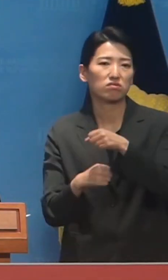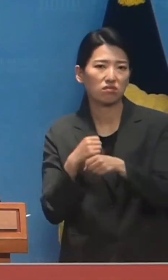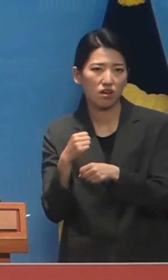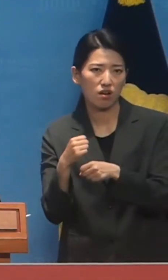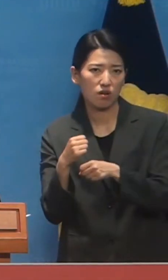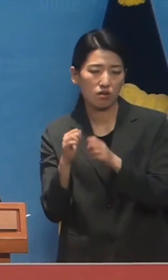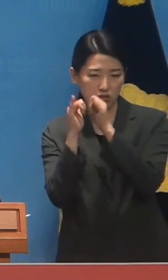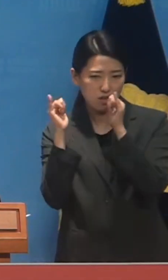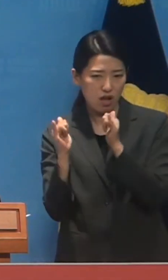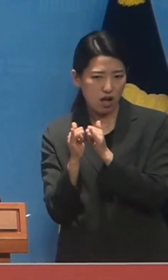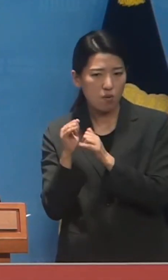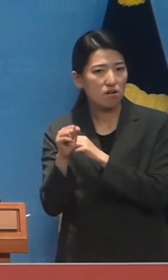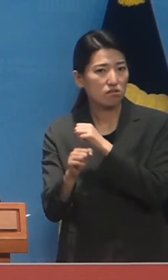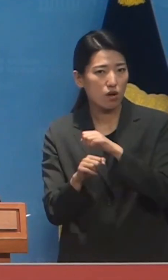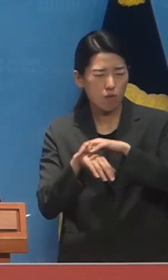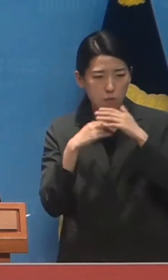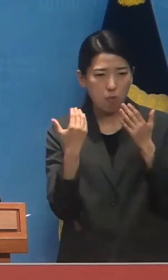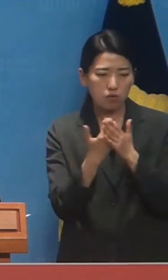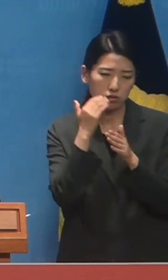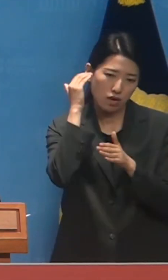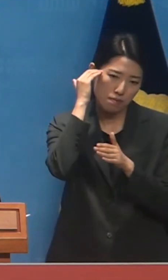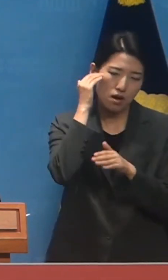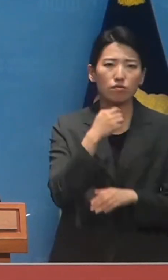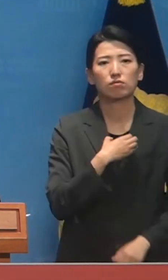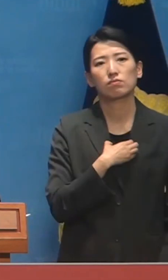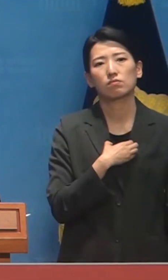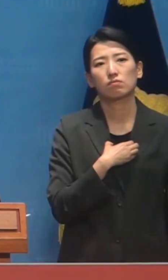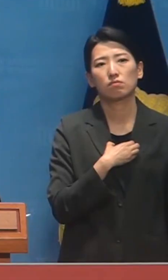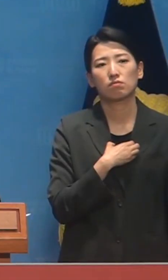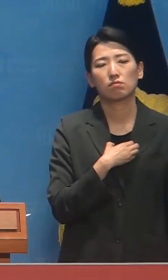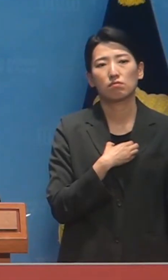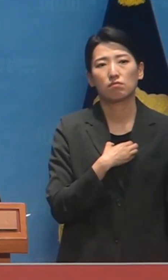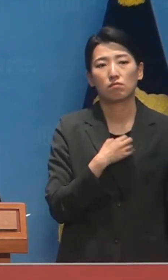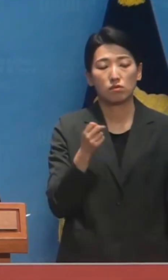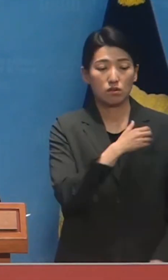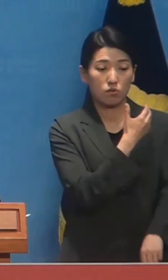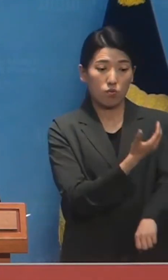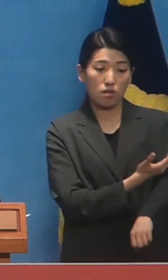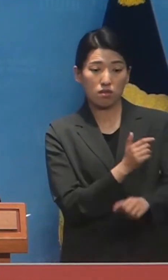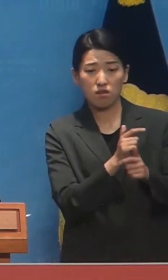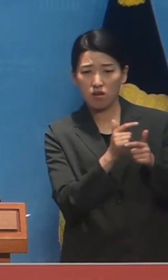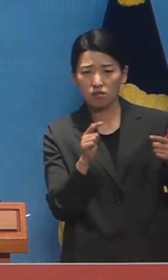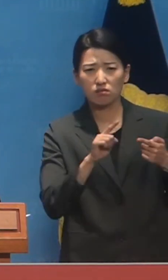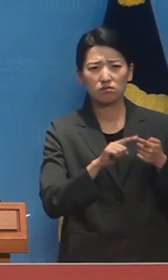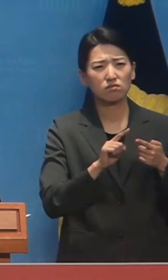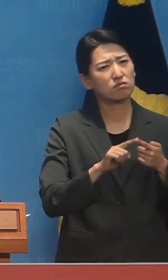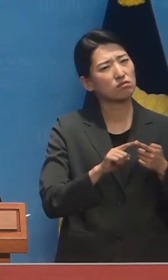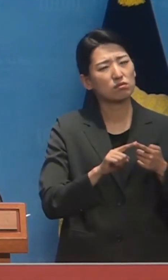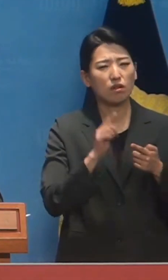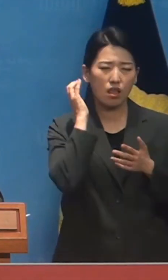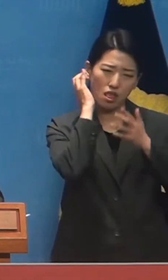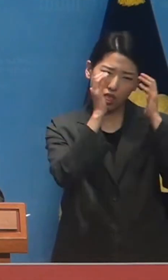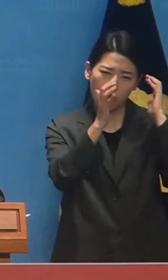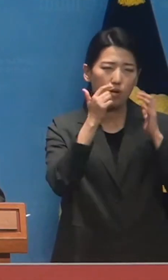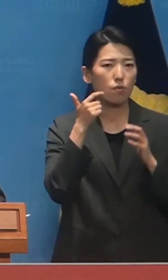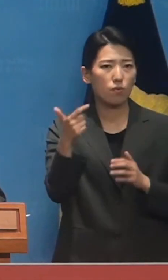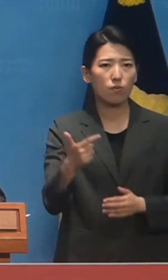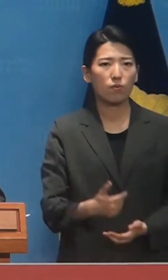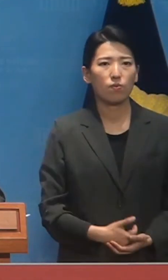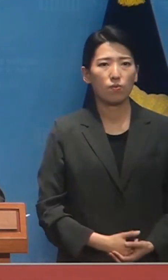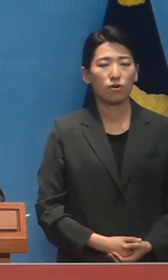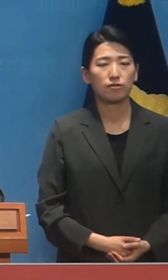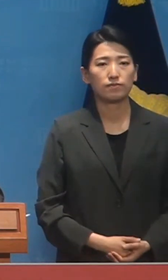대한 우려를 낳고 있고, 권위에 대한 질서도 우려를 낳고 있습니다. 우리는